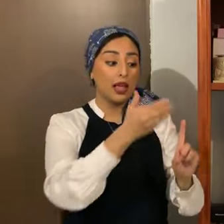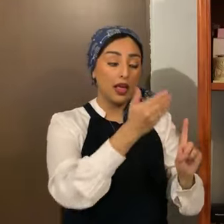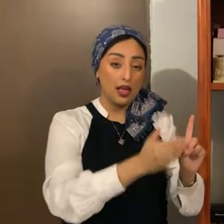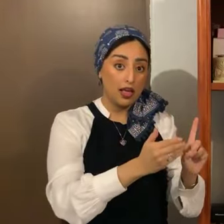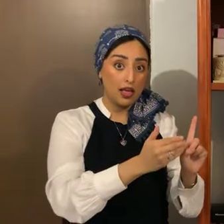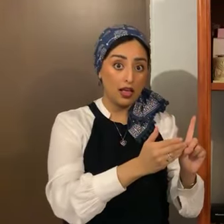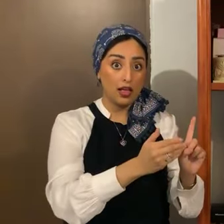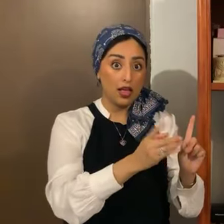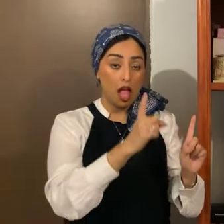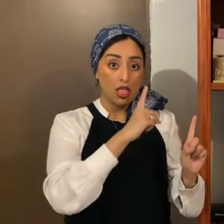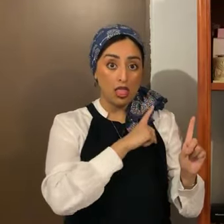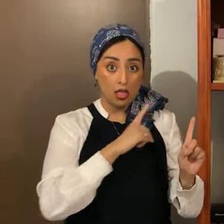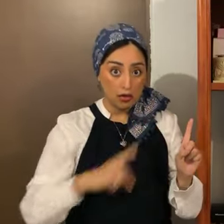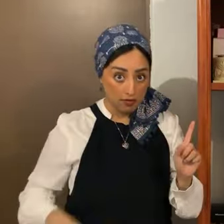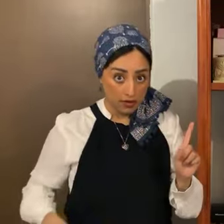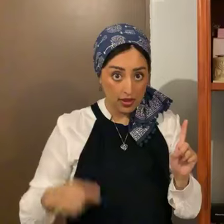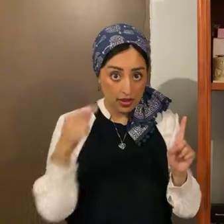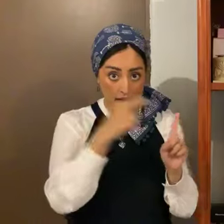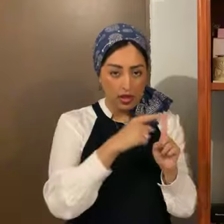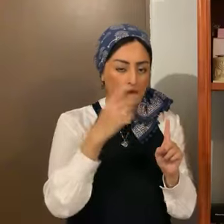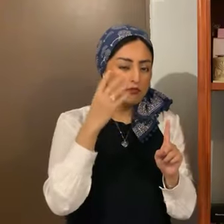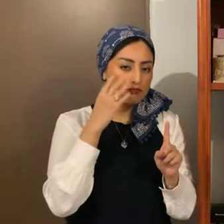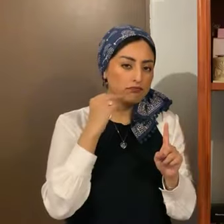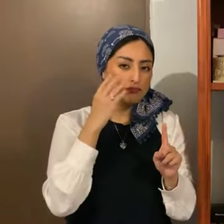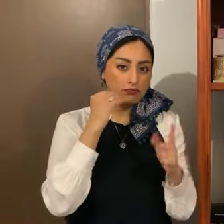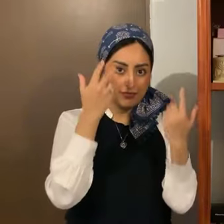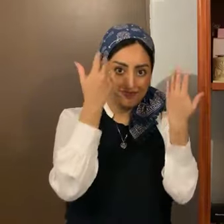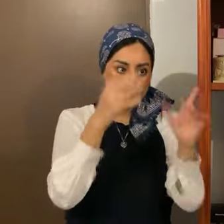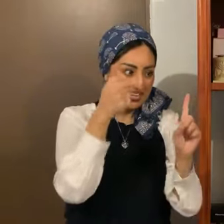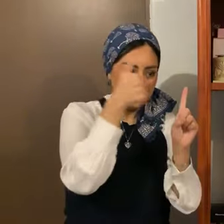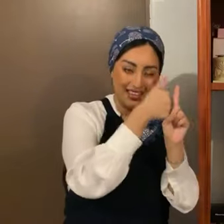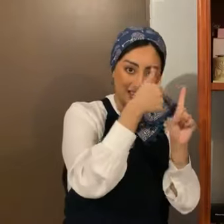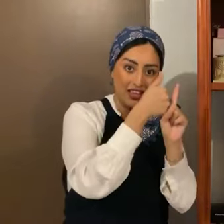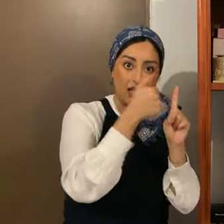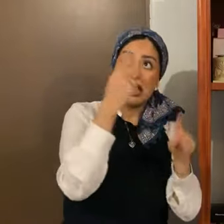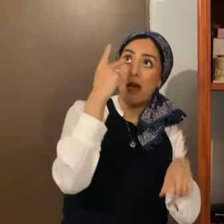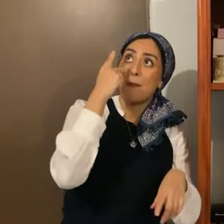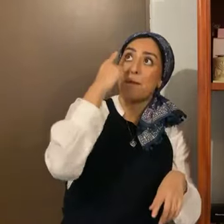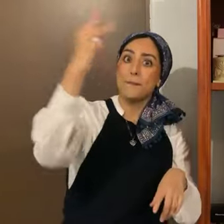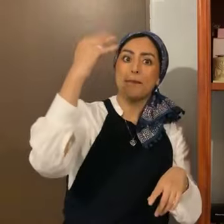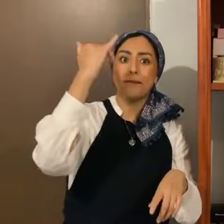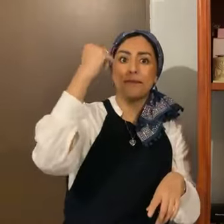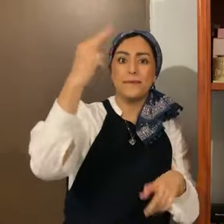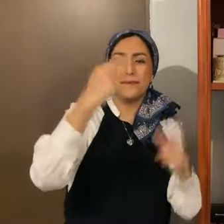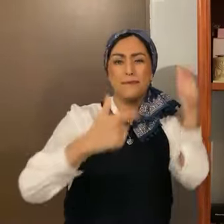había llegado a conocer el gran poder de Yahweh.